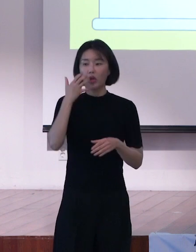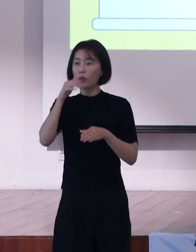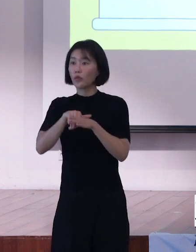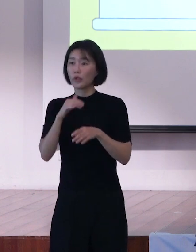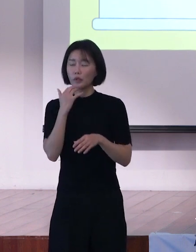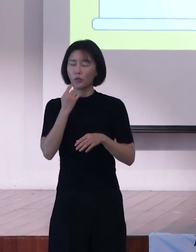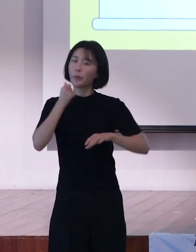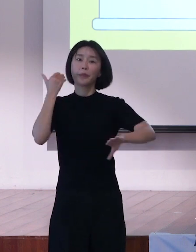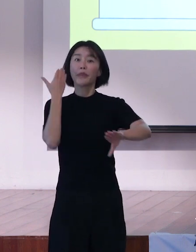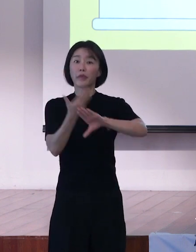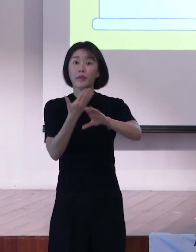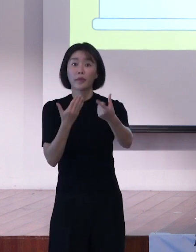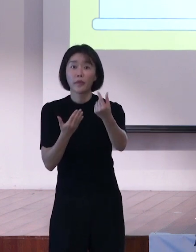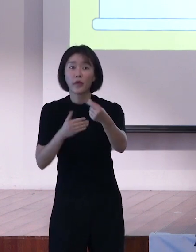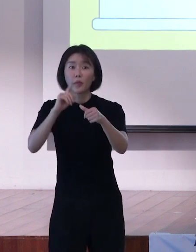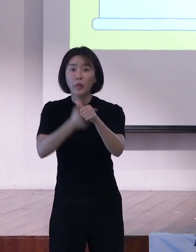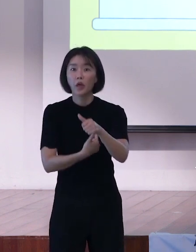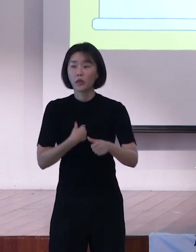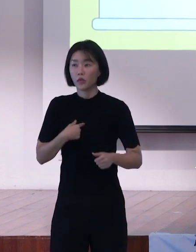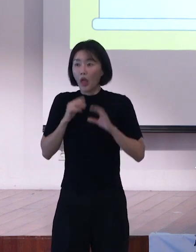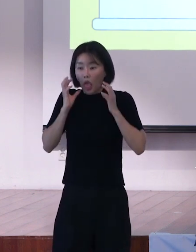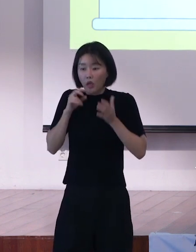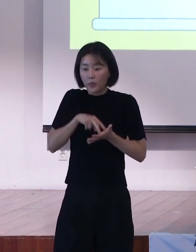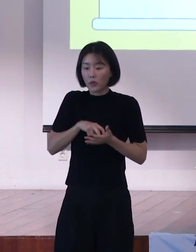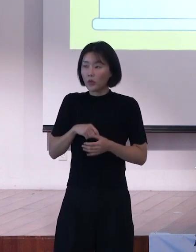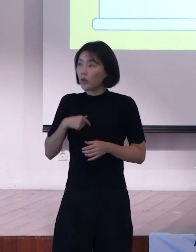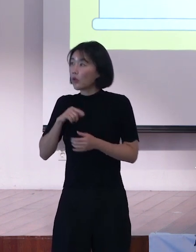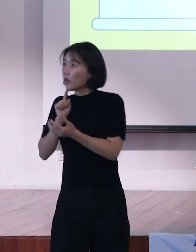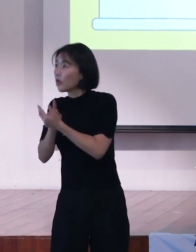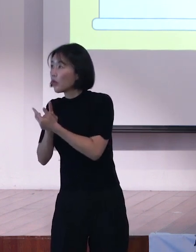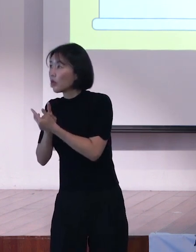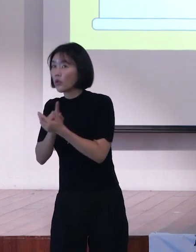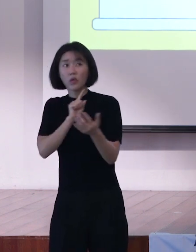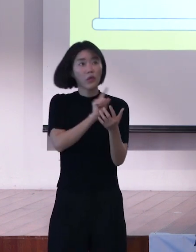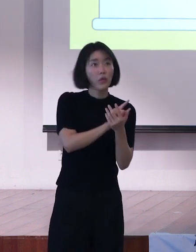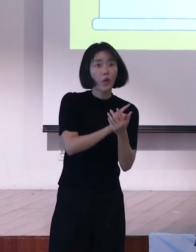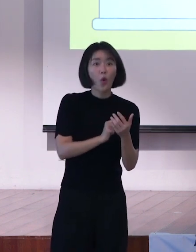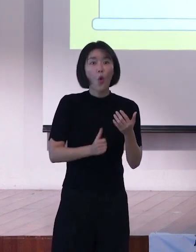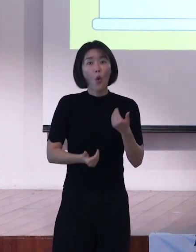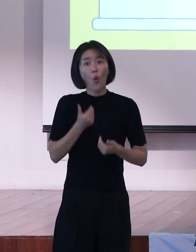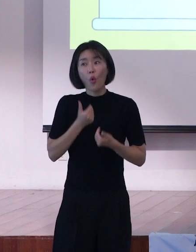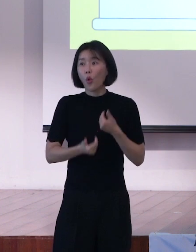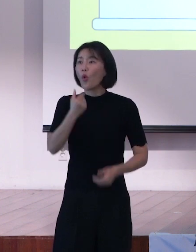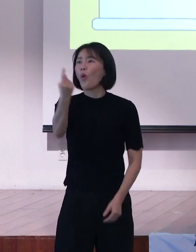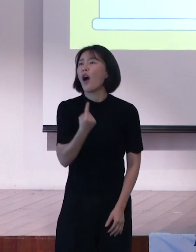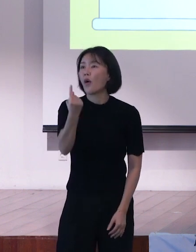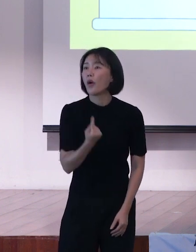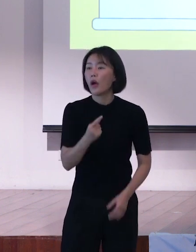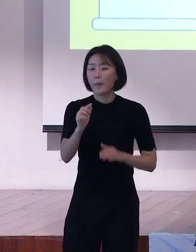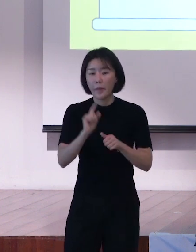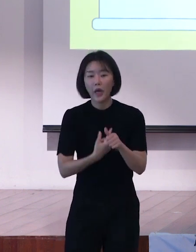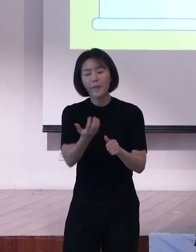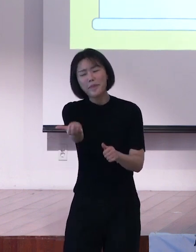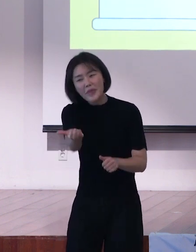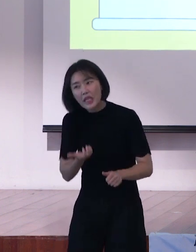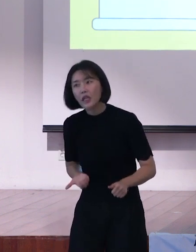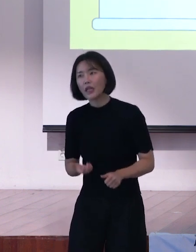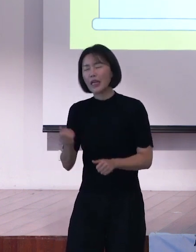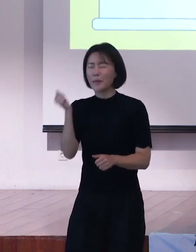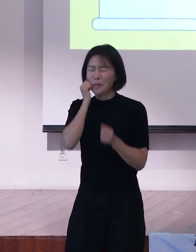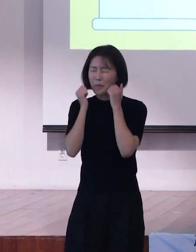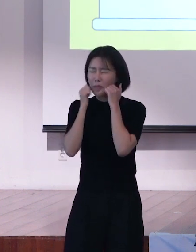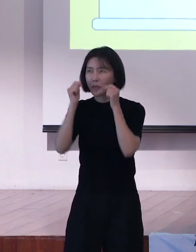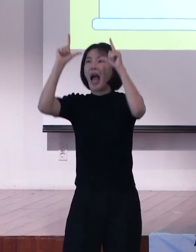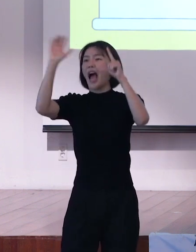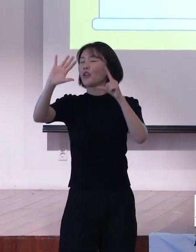때문에 어떻게 접근해야 하고 어떻게 다가가야 하는지에 대한 교육도 청인 부모도